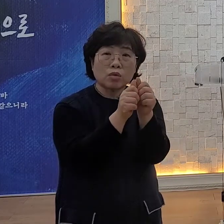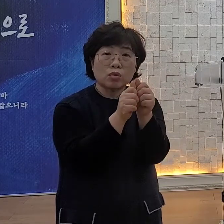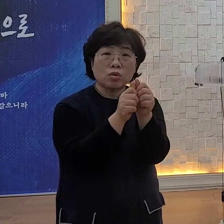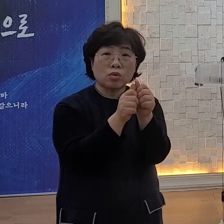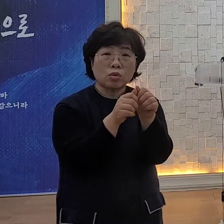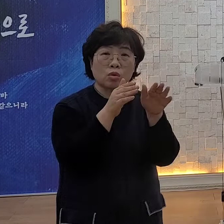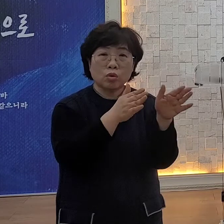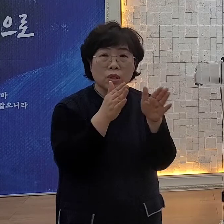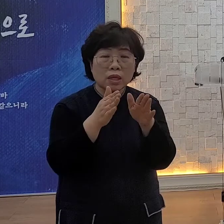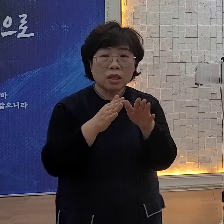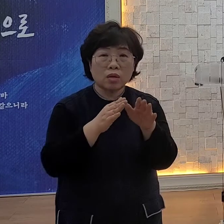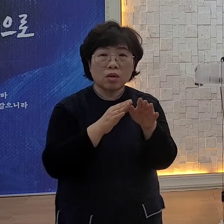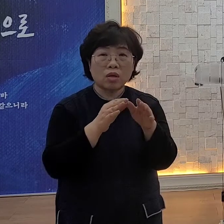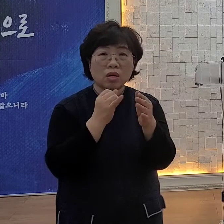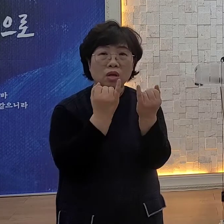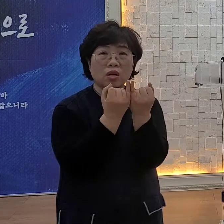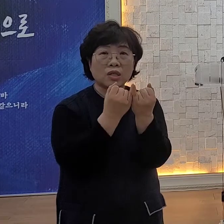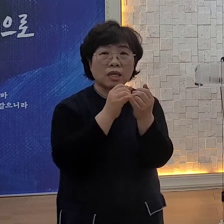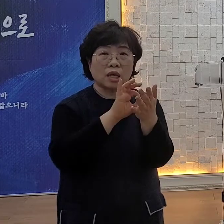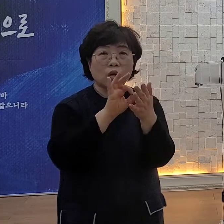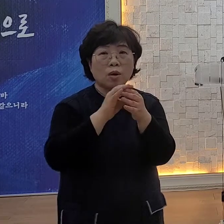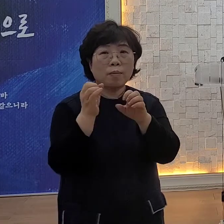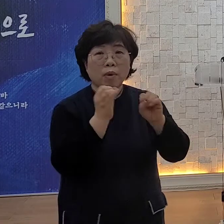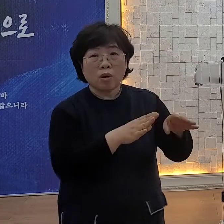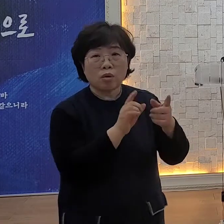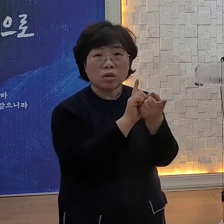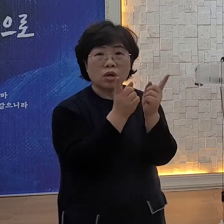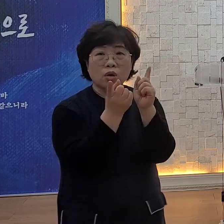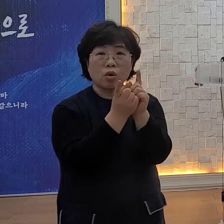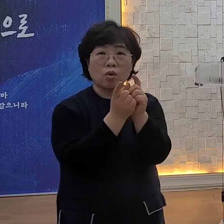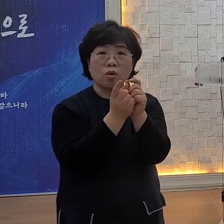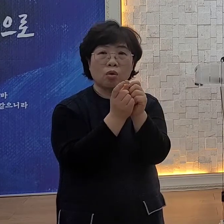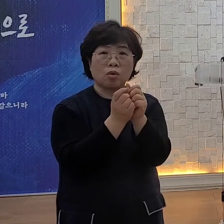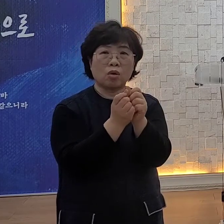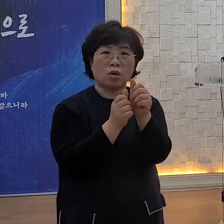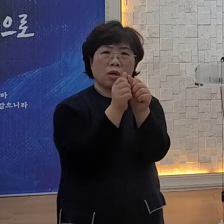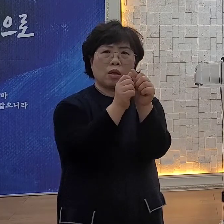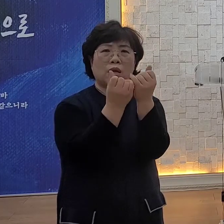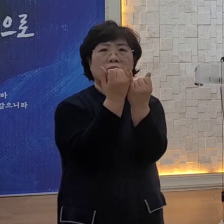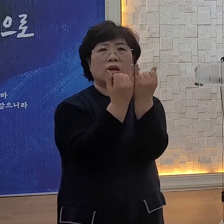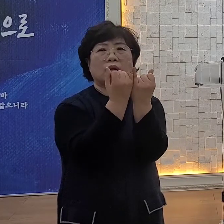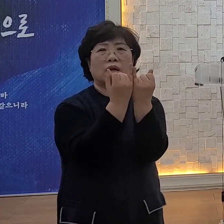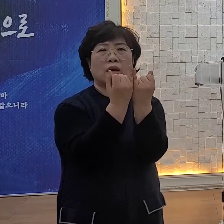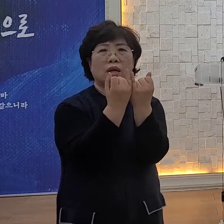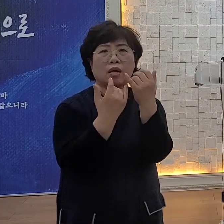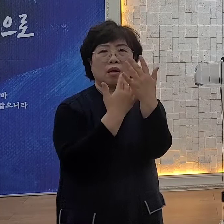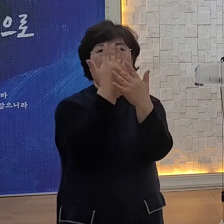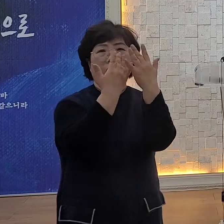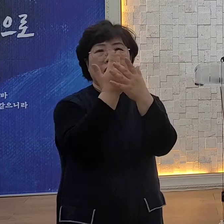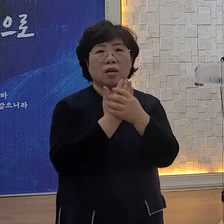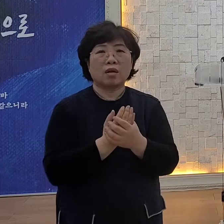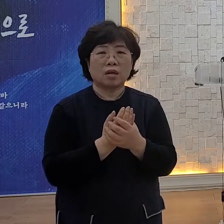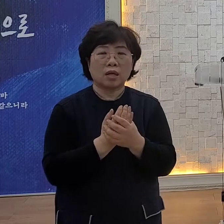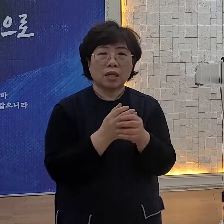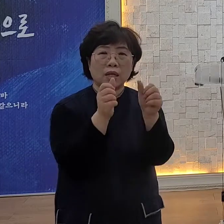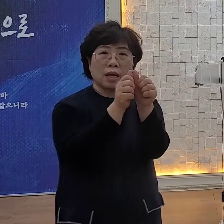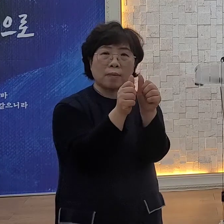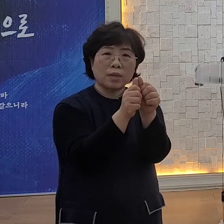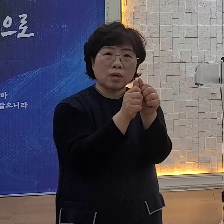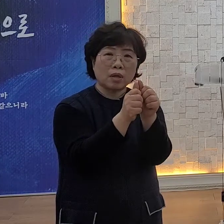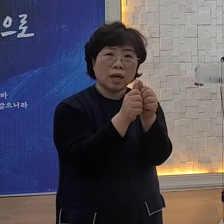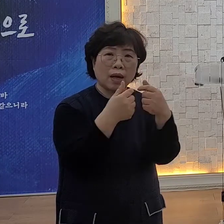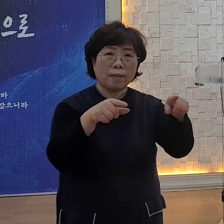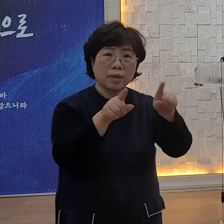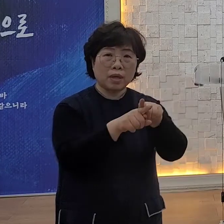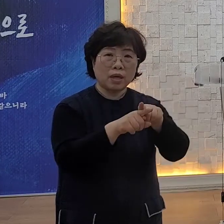남자들도 순리대로 여자 쓰기를 버리고 서로 향하여 음욕이 불릴 듯하며 남자가 남자와 더불어 부끄러운